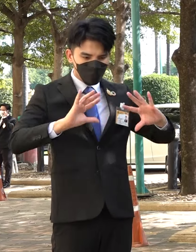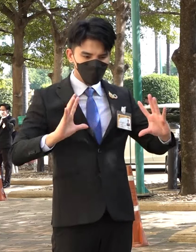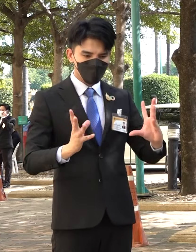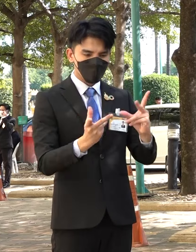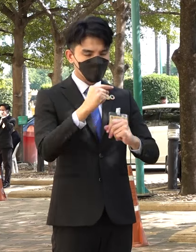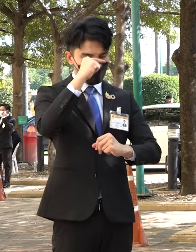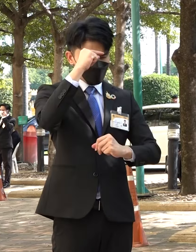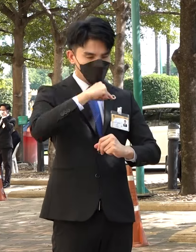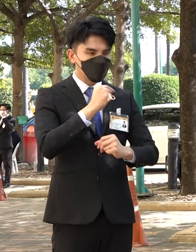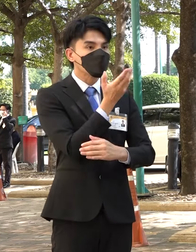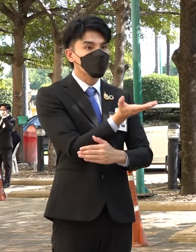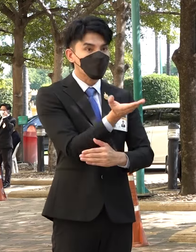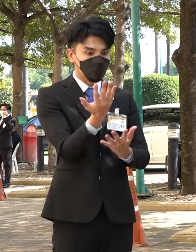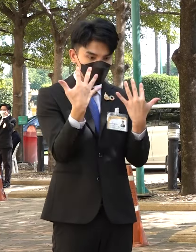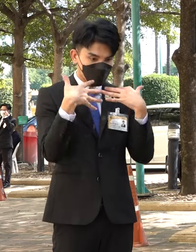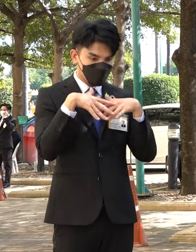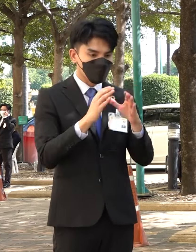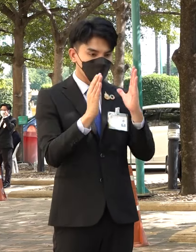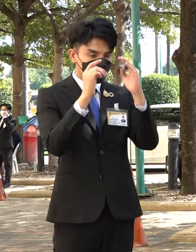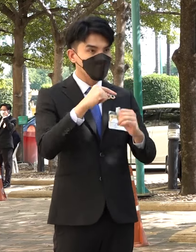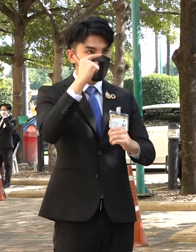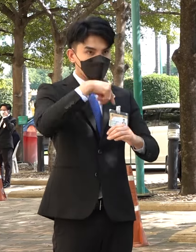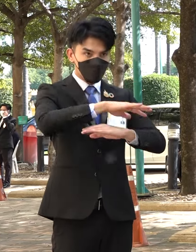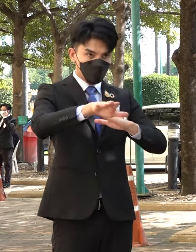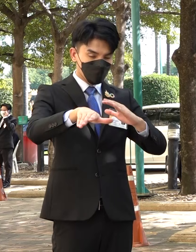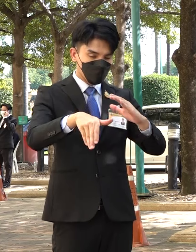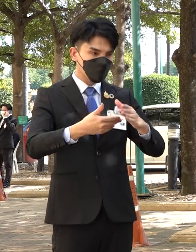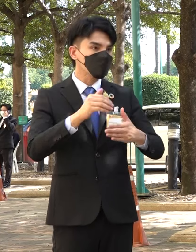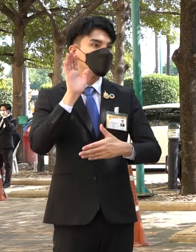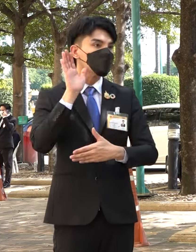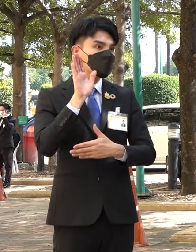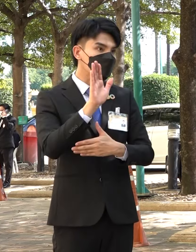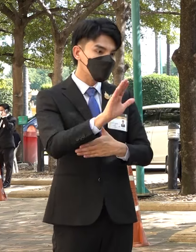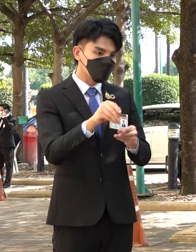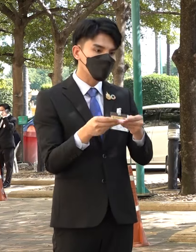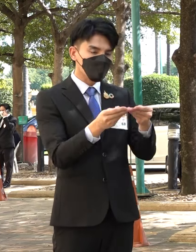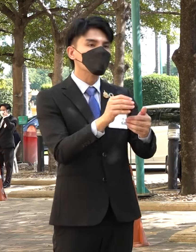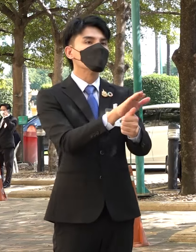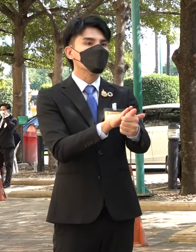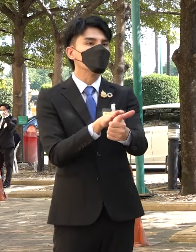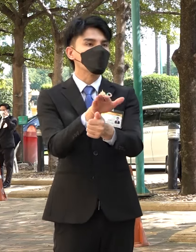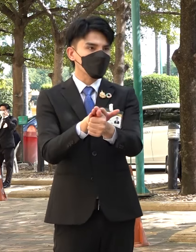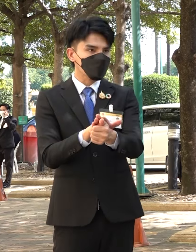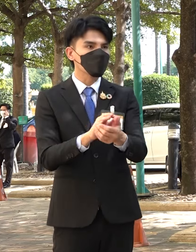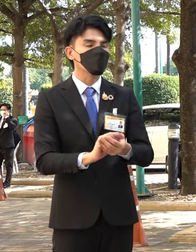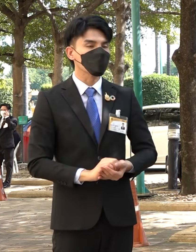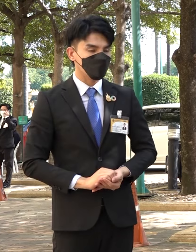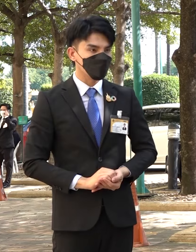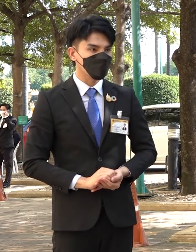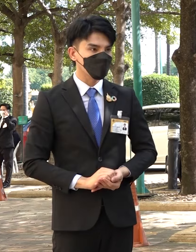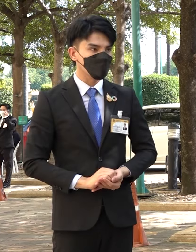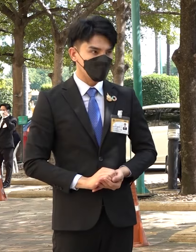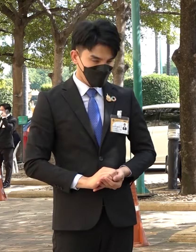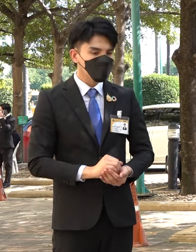ทศไทยนั้นต้องขอความร่วมมือจากพี่น้องประชาชนทุกคนว่าอย่าไปให้เพราะความสงสารย้ำอีกครั้งหนึ่งนะครับว่